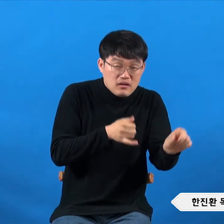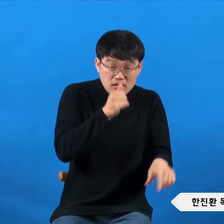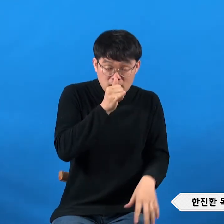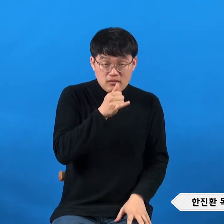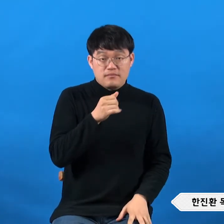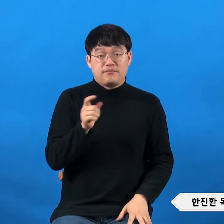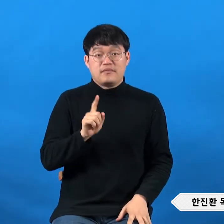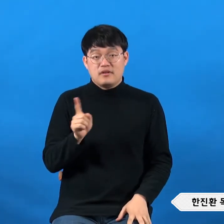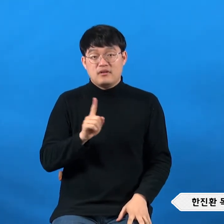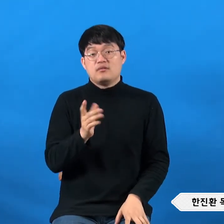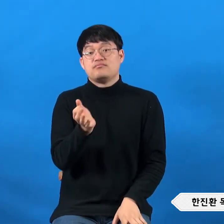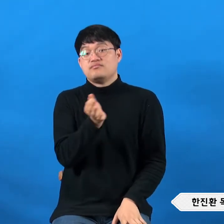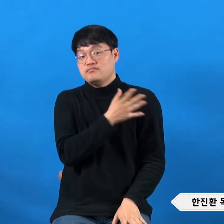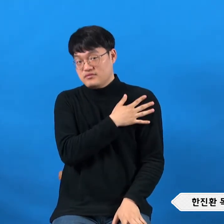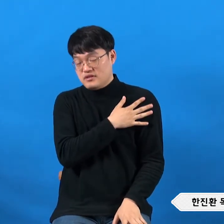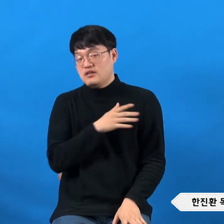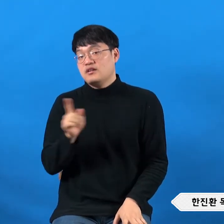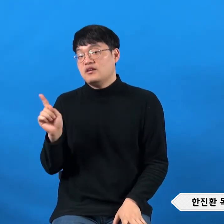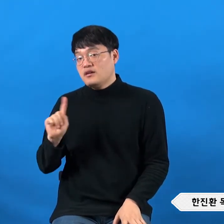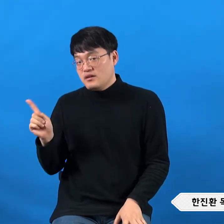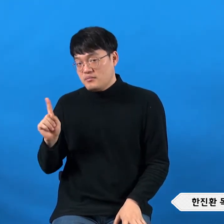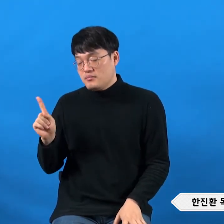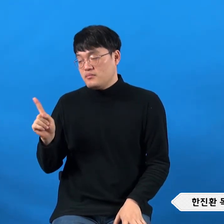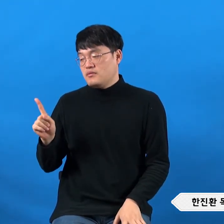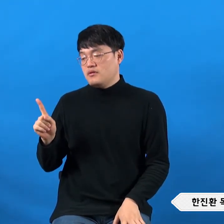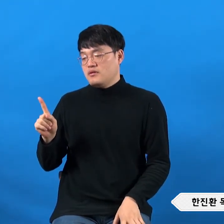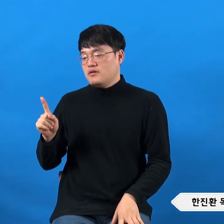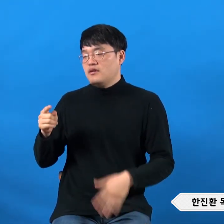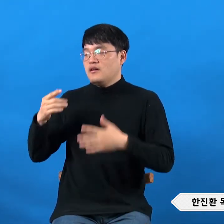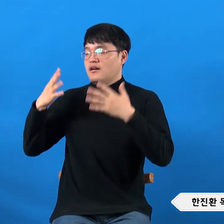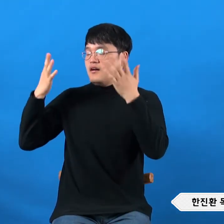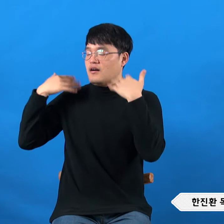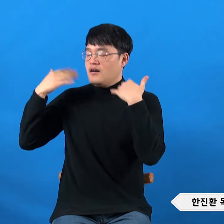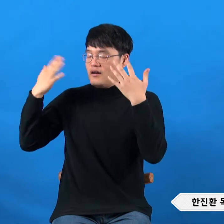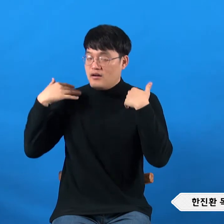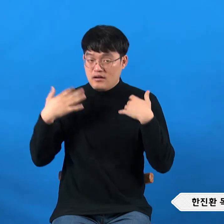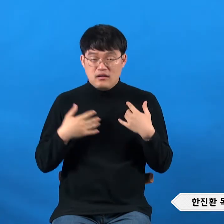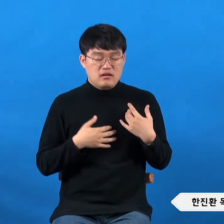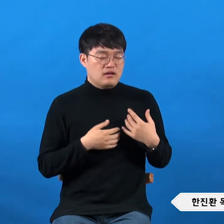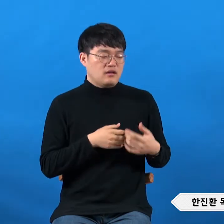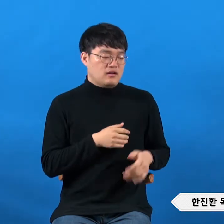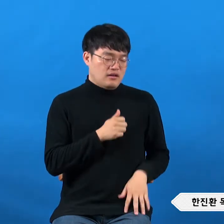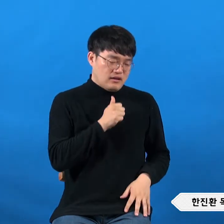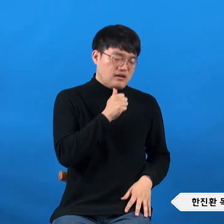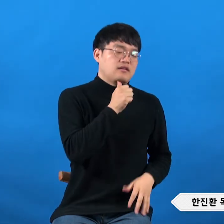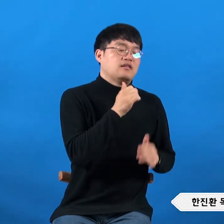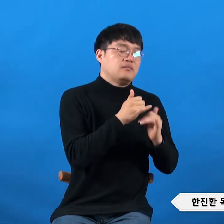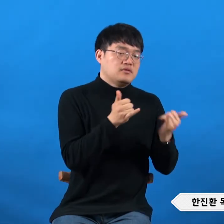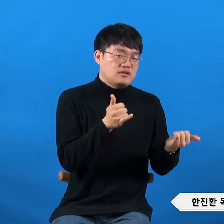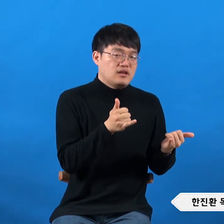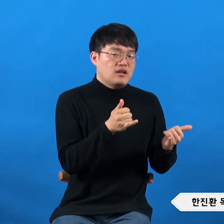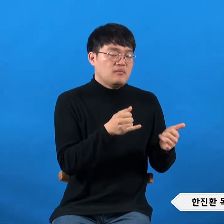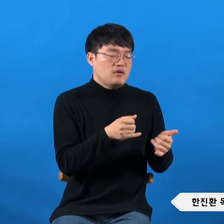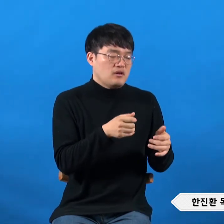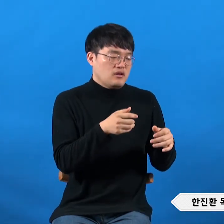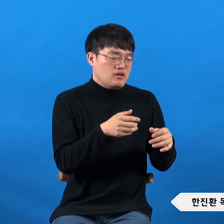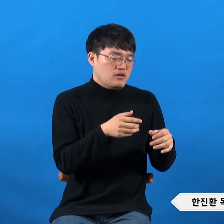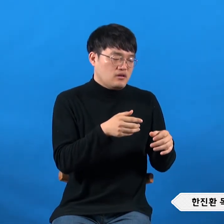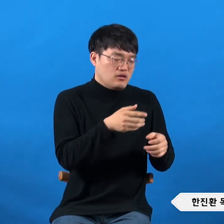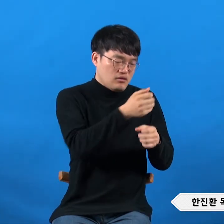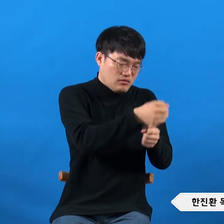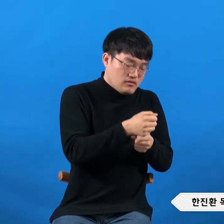빼고 빈자는 사우디에 가서 땀을 뺀다. 부자는 맨션에서 살고 빈자는 맨손으로 산다.